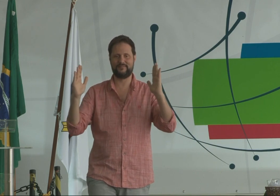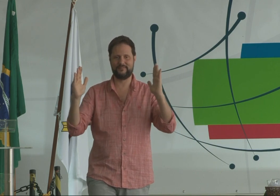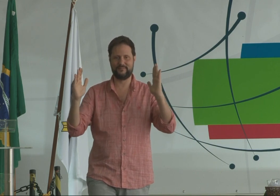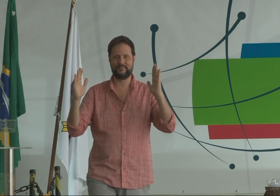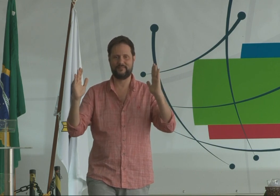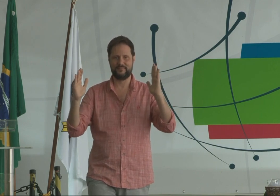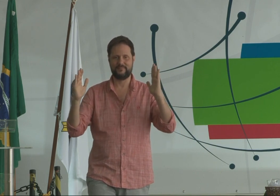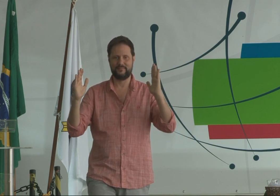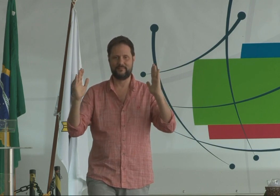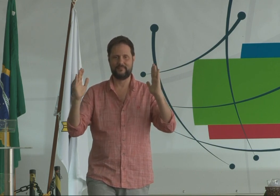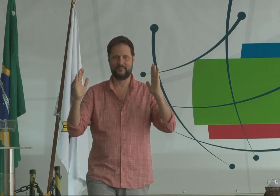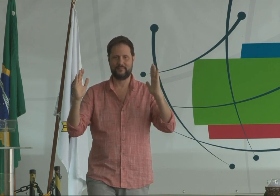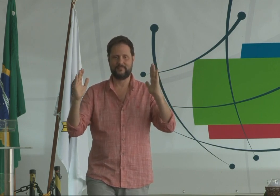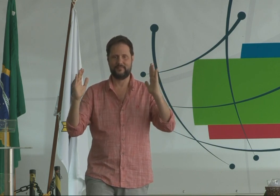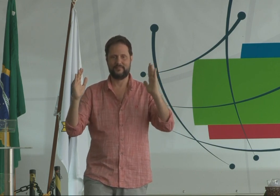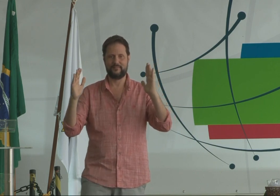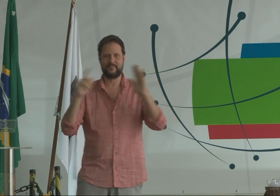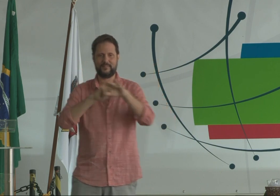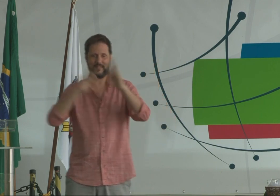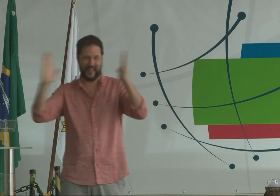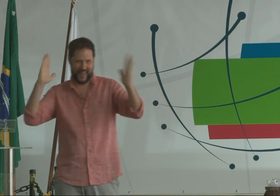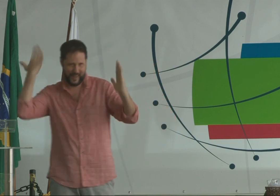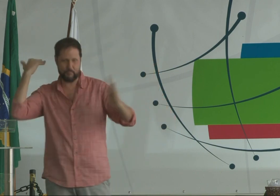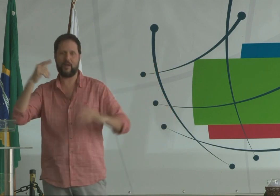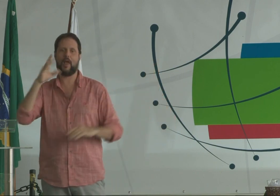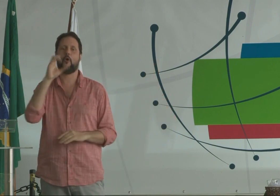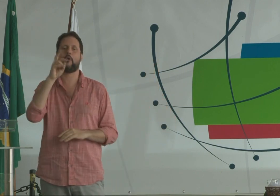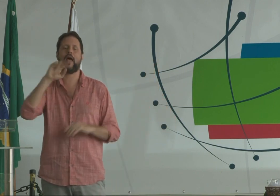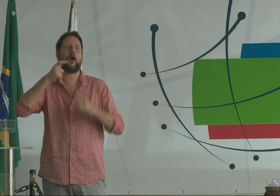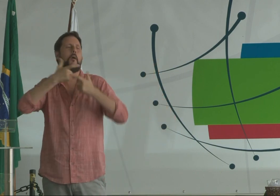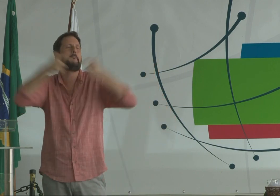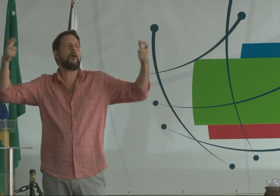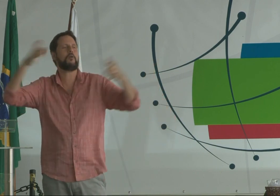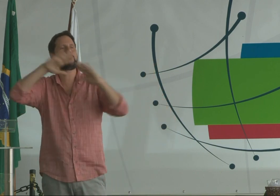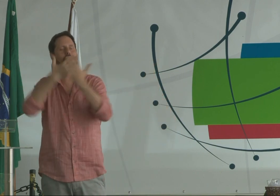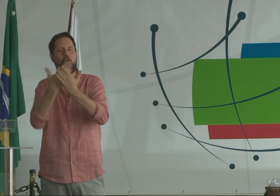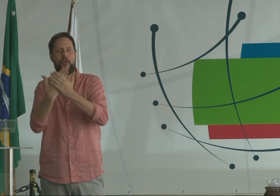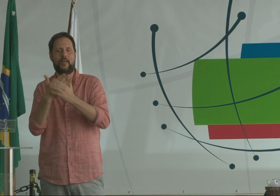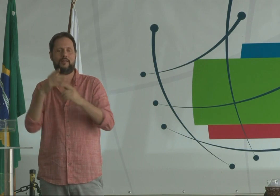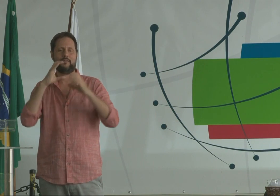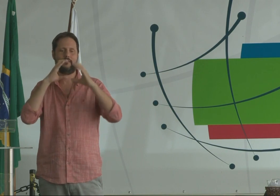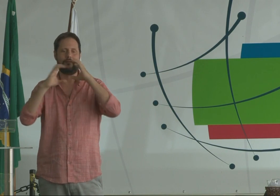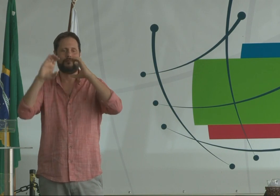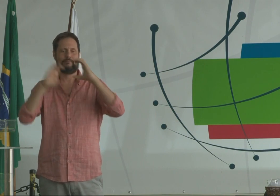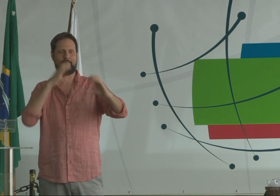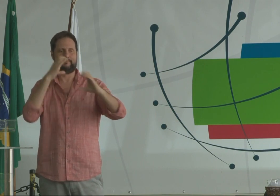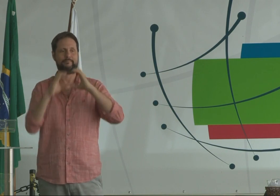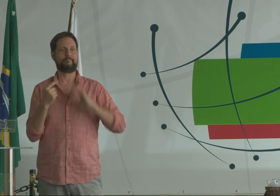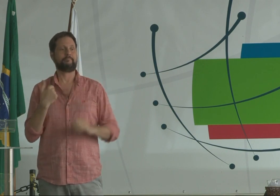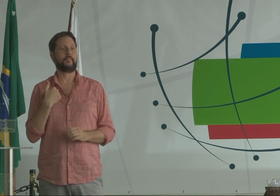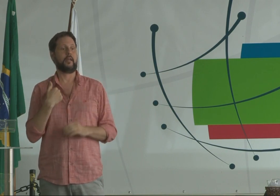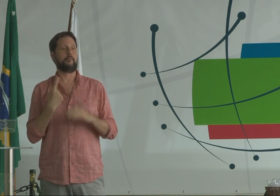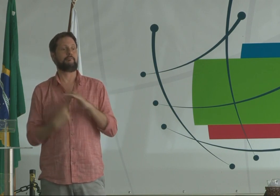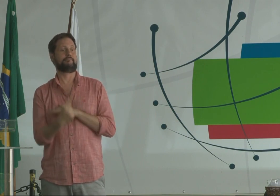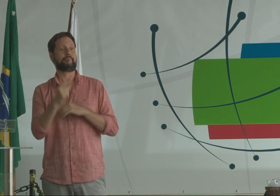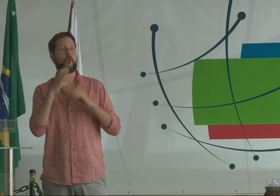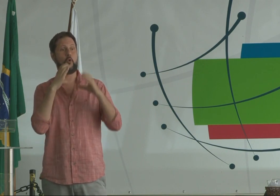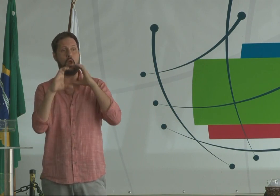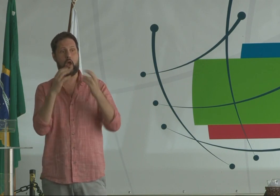experiência na escola que eu fui participar de um oral na escola, e... que a maioria... a escola era muito associada a um